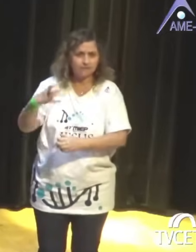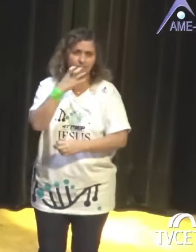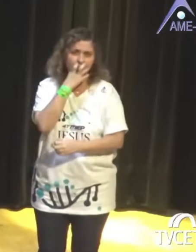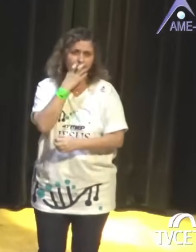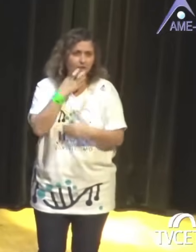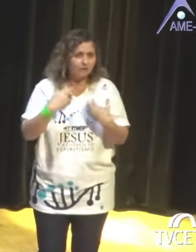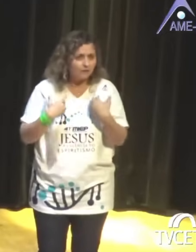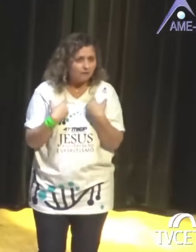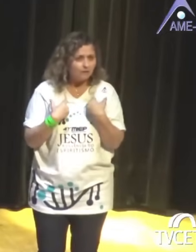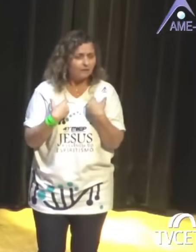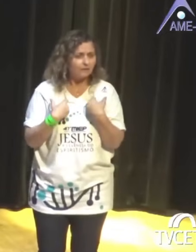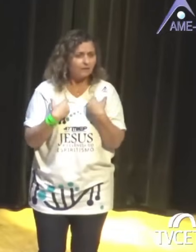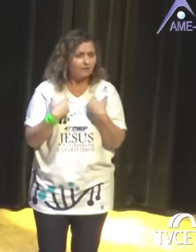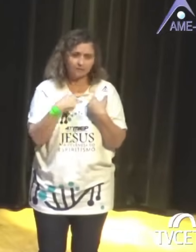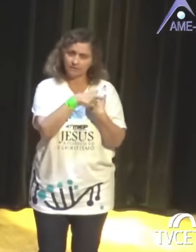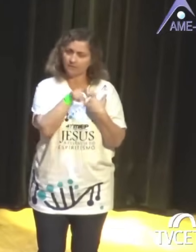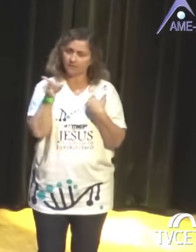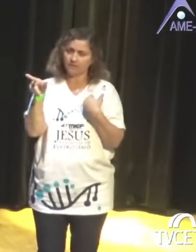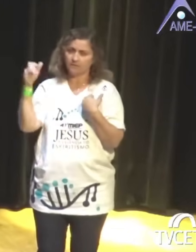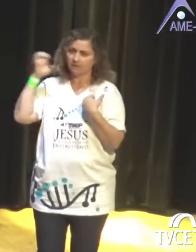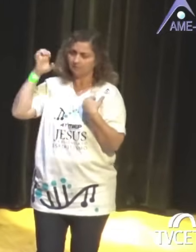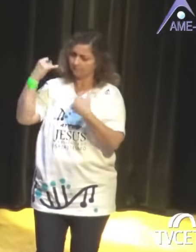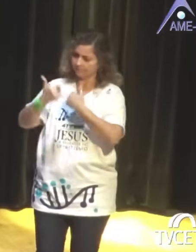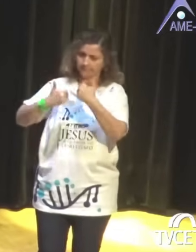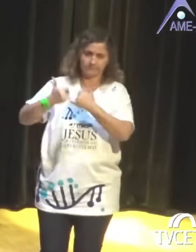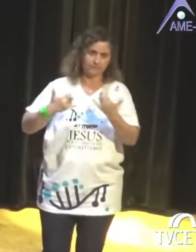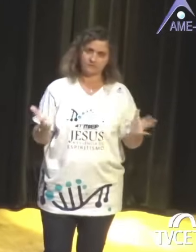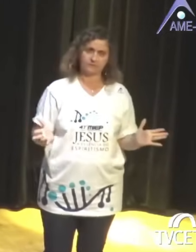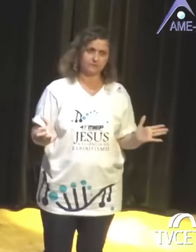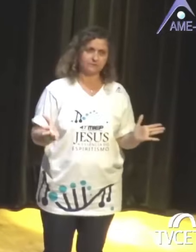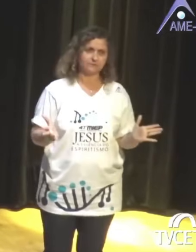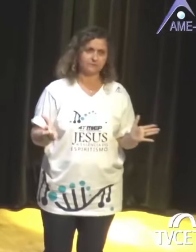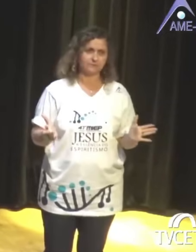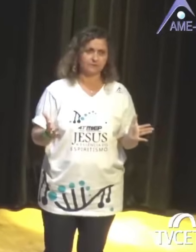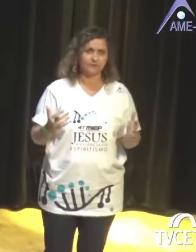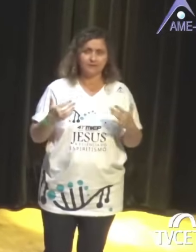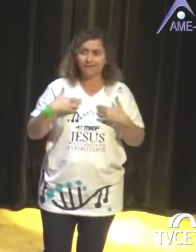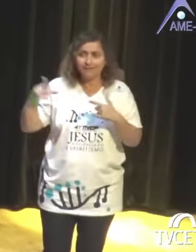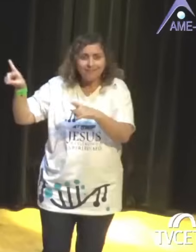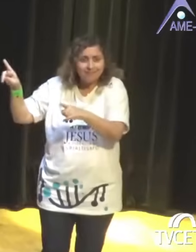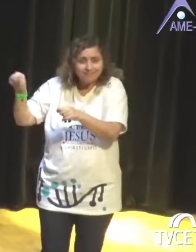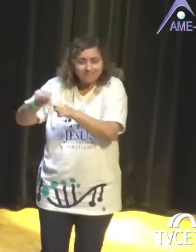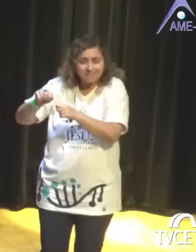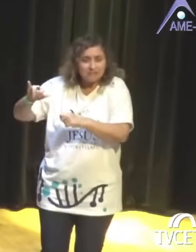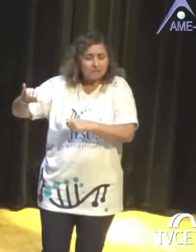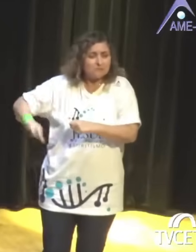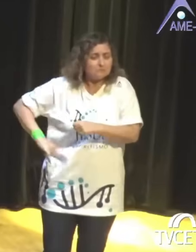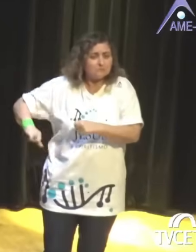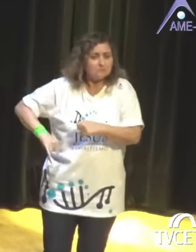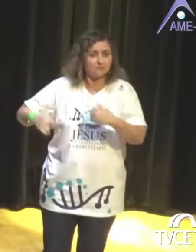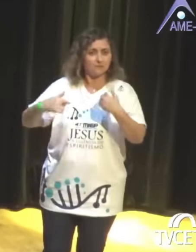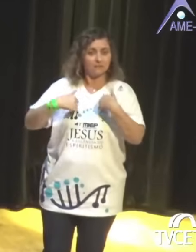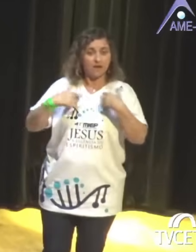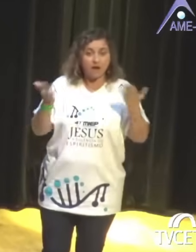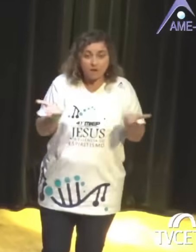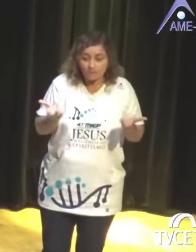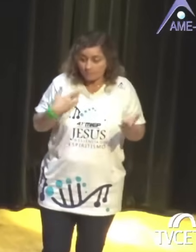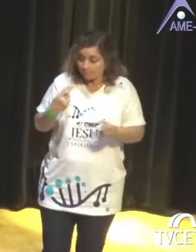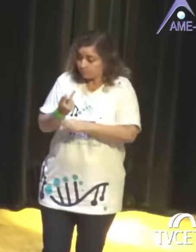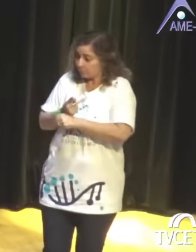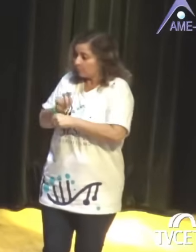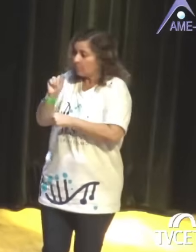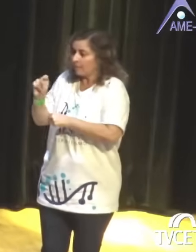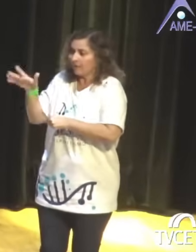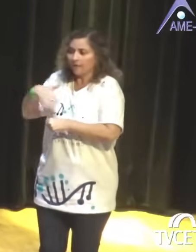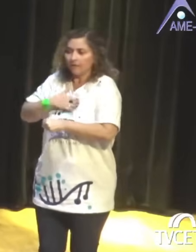né Ela vem me ofende faz isso agora só quer que eu Descubra o que que